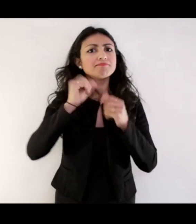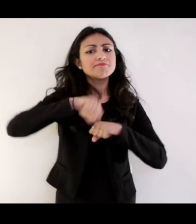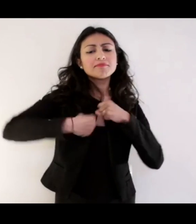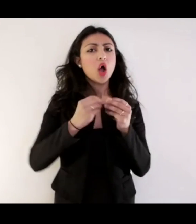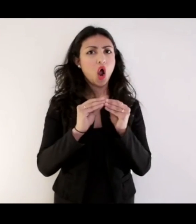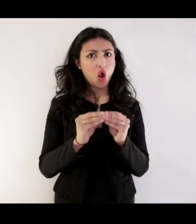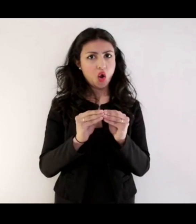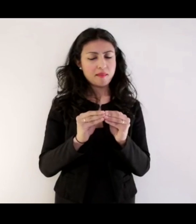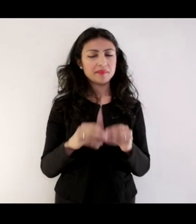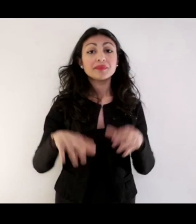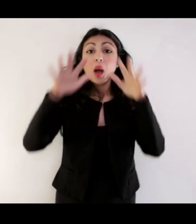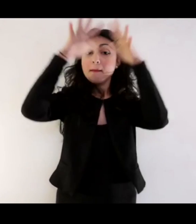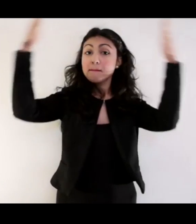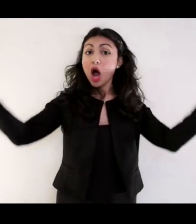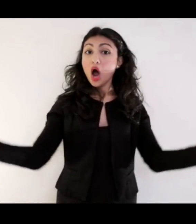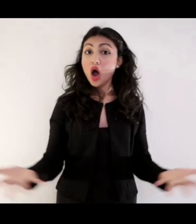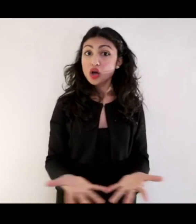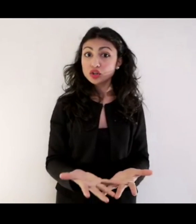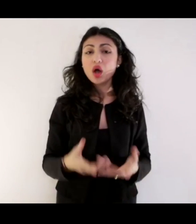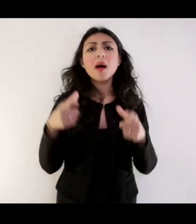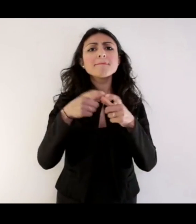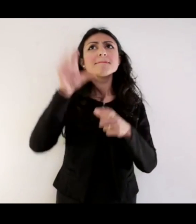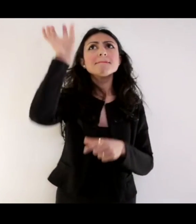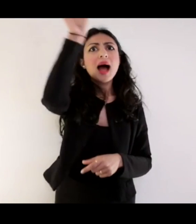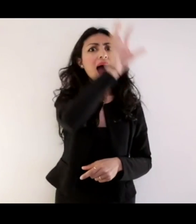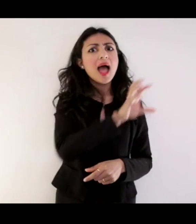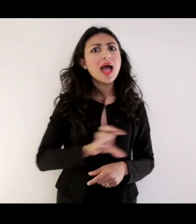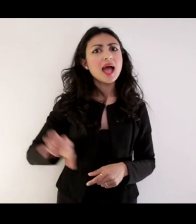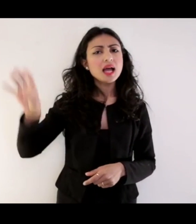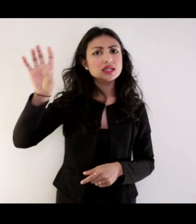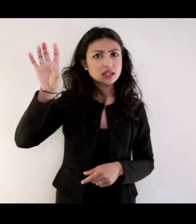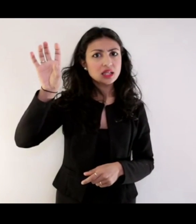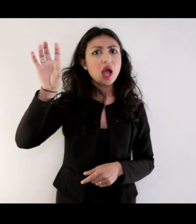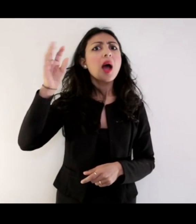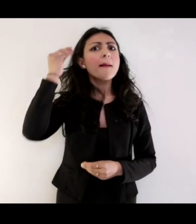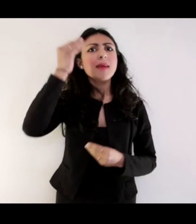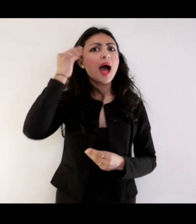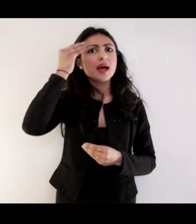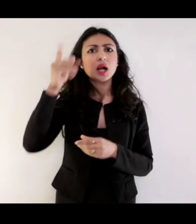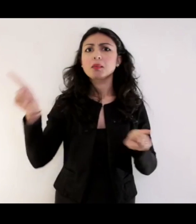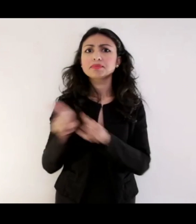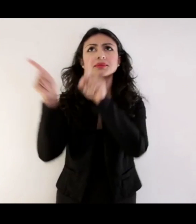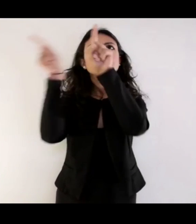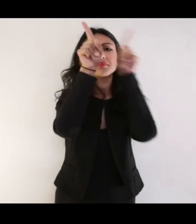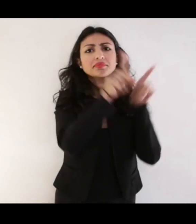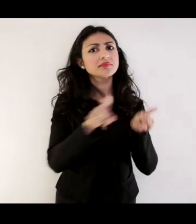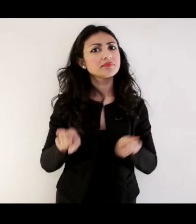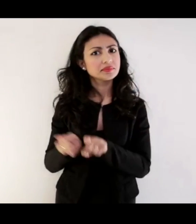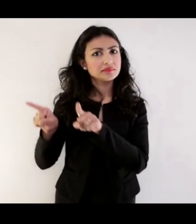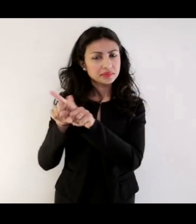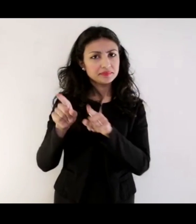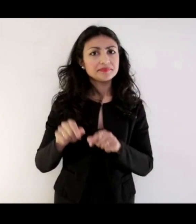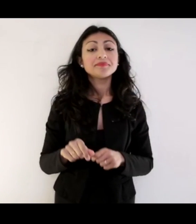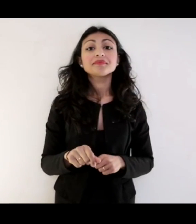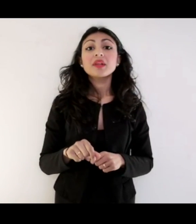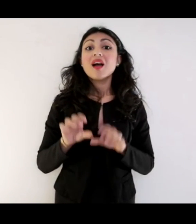problema di che cosa fare. Ora, noi sappiamo, per quanto è noto adesso, ma sono informazioni ragionevolmente molto solide,